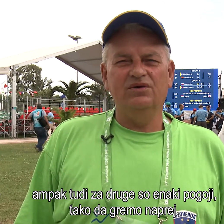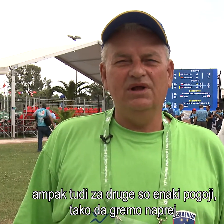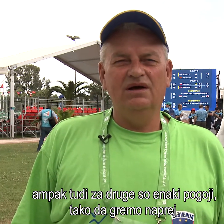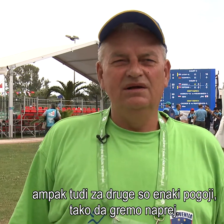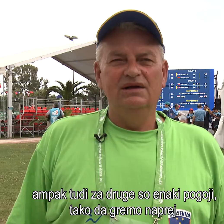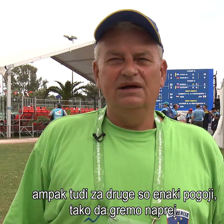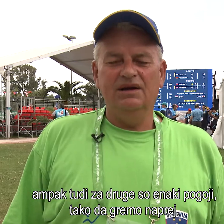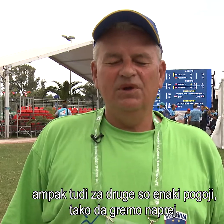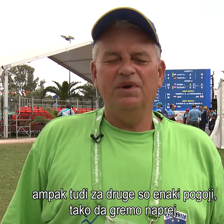da gremo naprej.